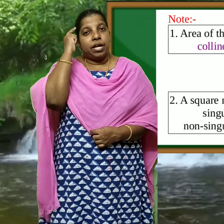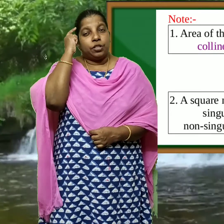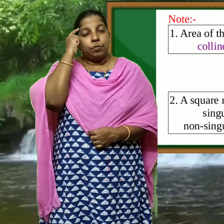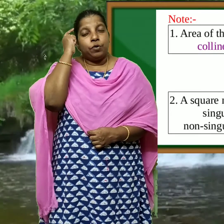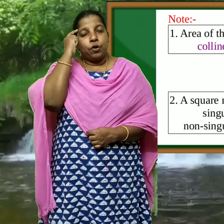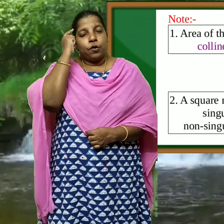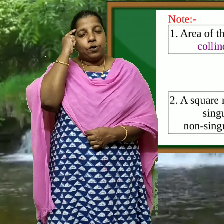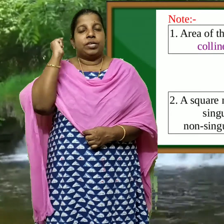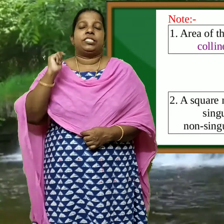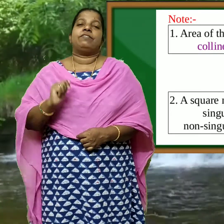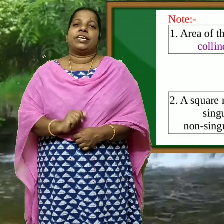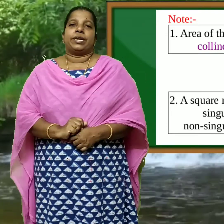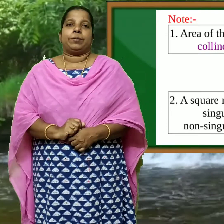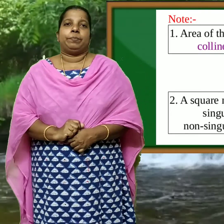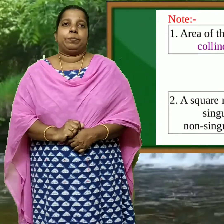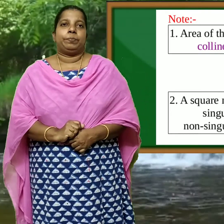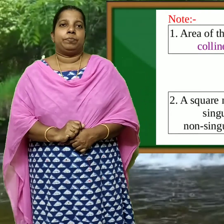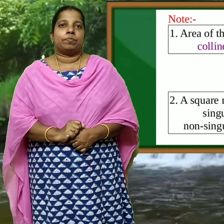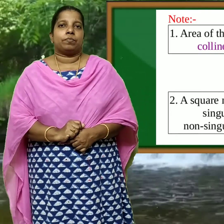അതും ഓർമ്മിച്ച് വയ്ക്കണം.